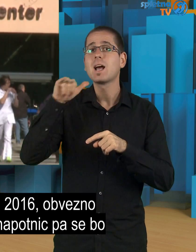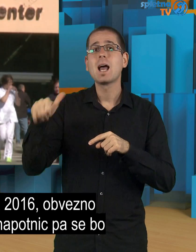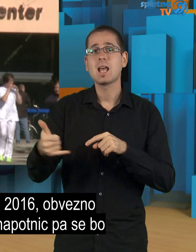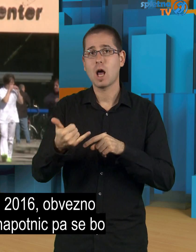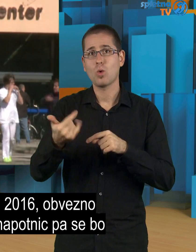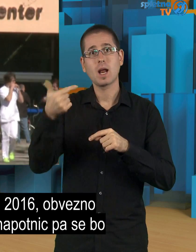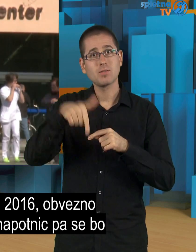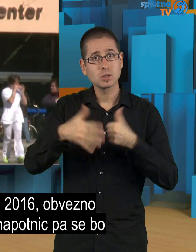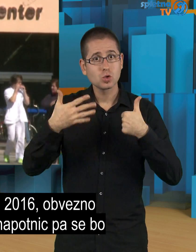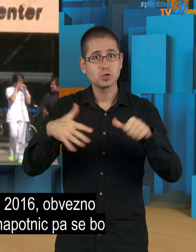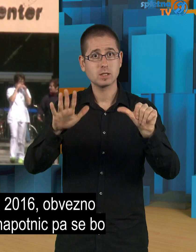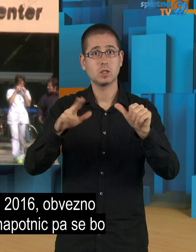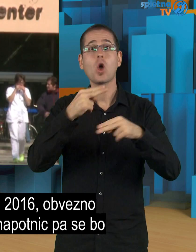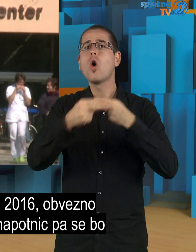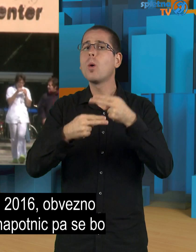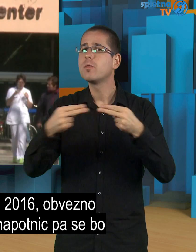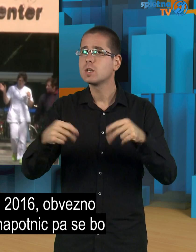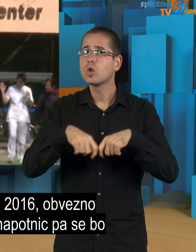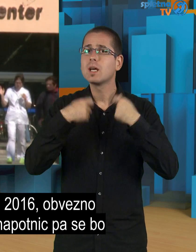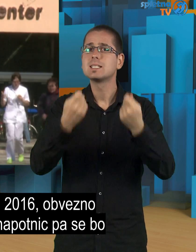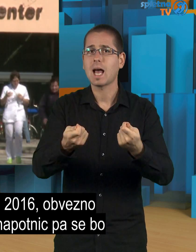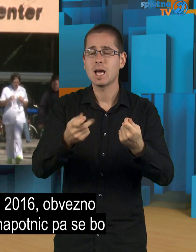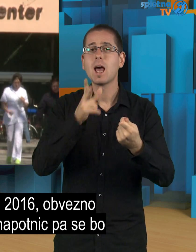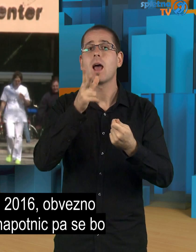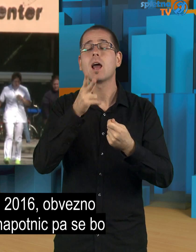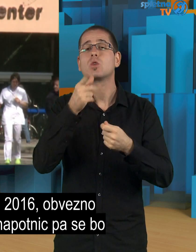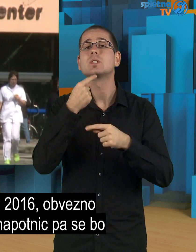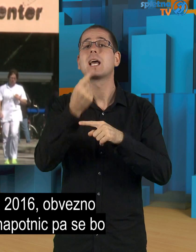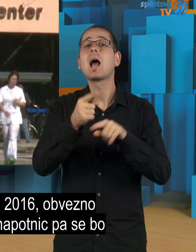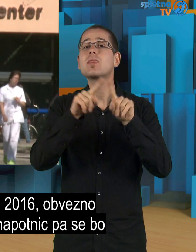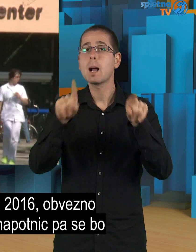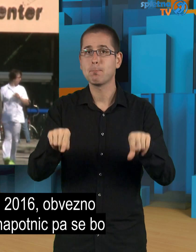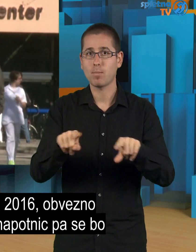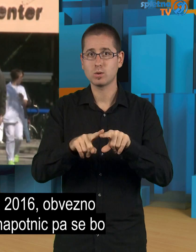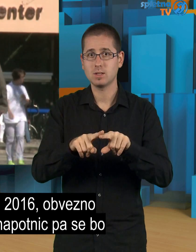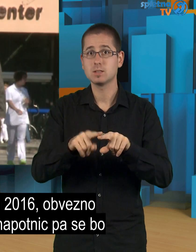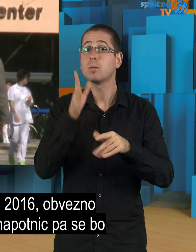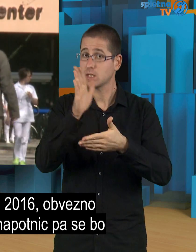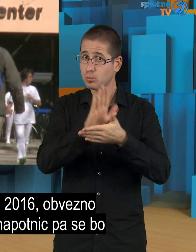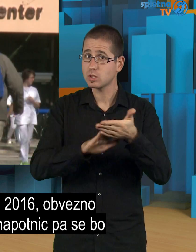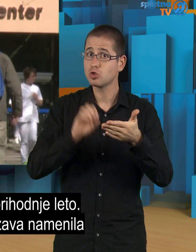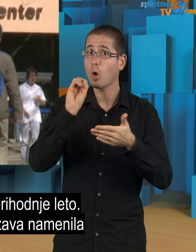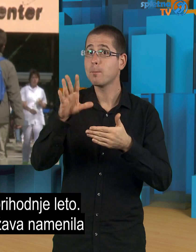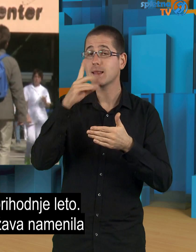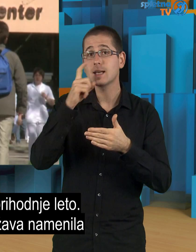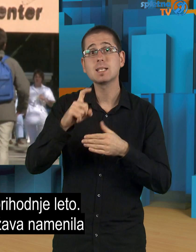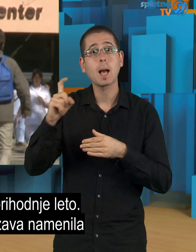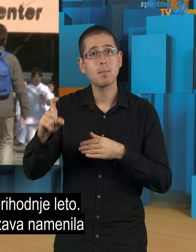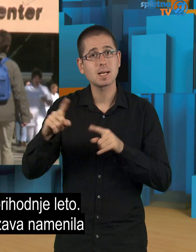2016. Obvezno izdajanje elektronskih napotnic pa se bo začelo 15. marca prihodnje leto.